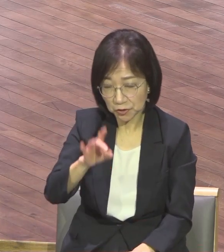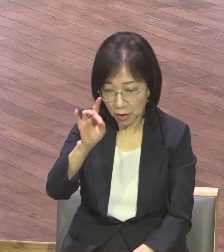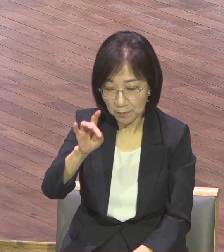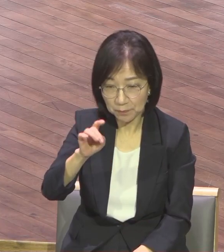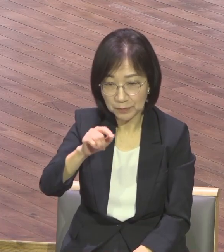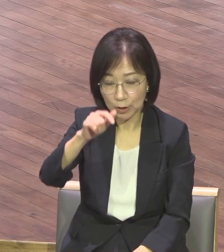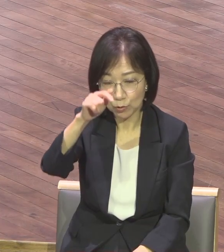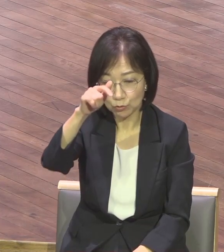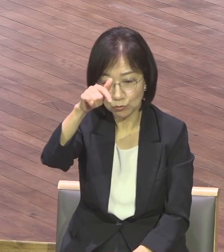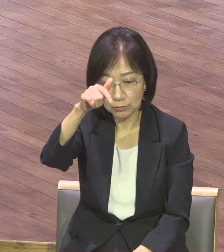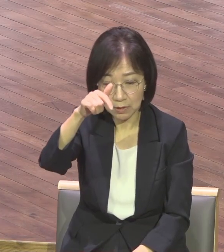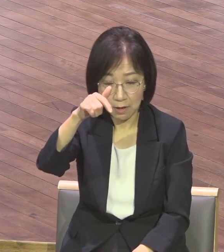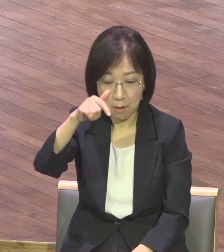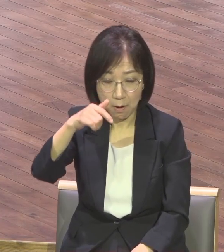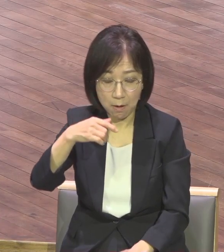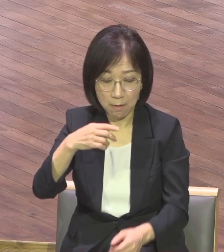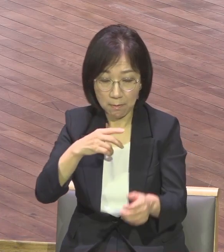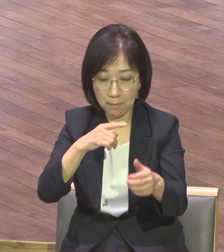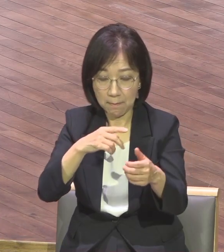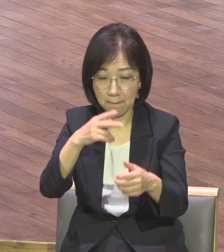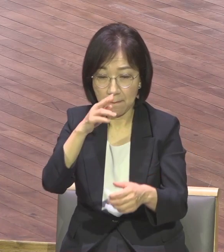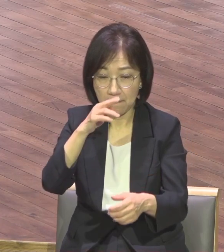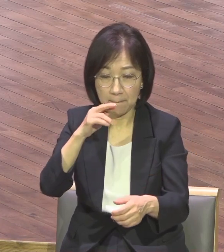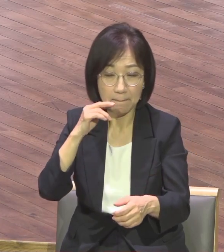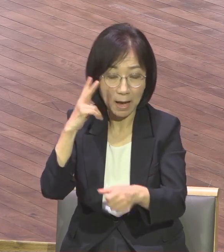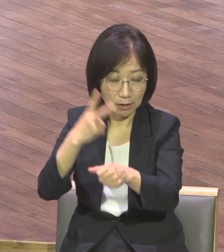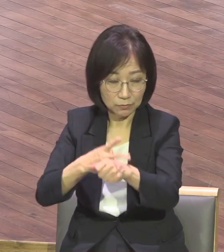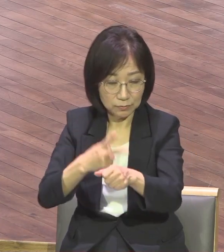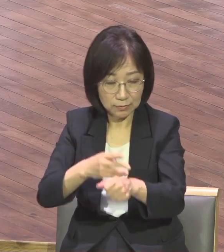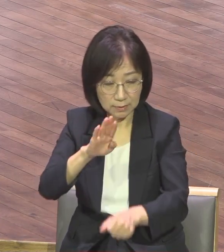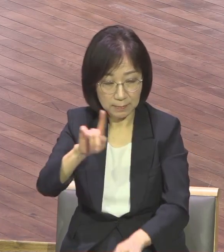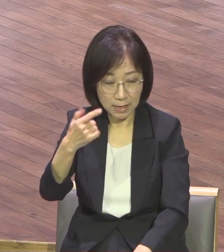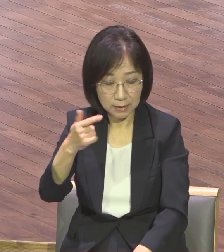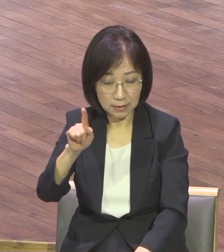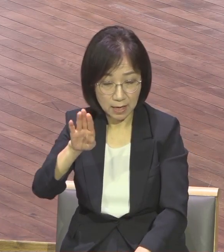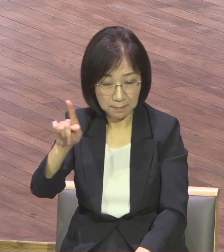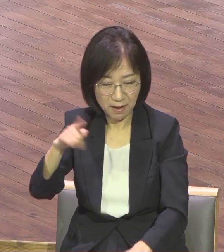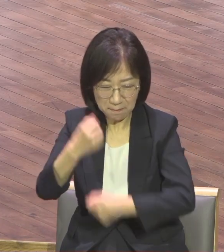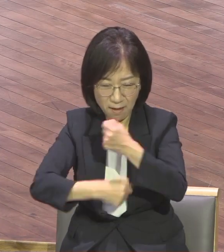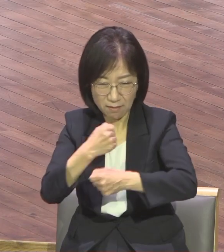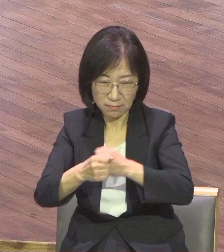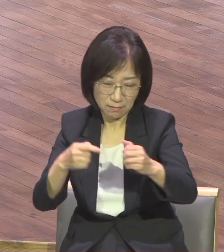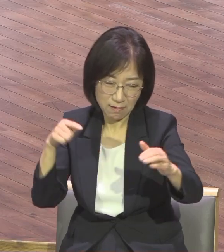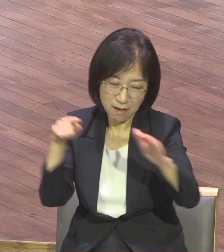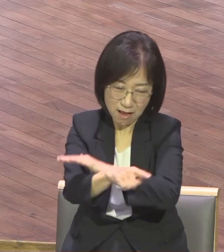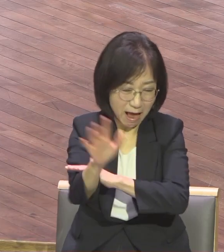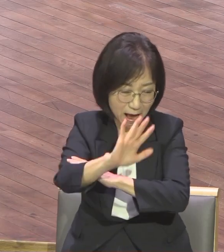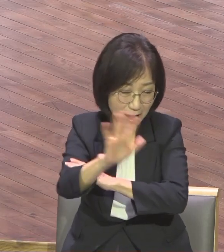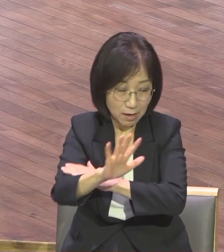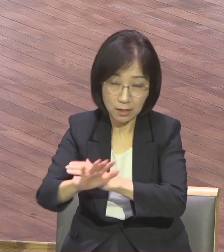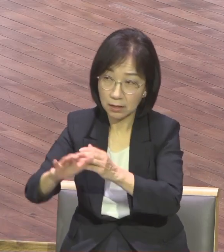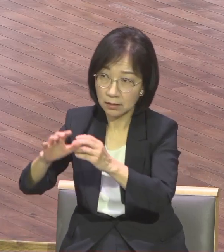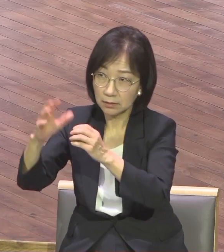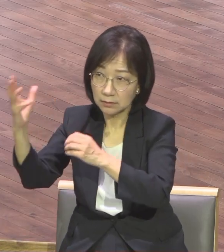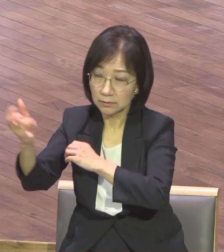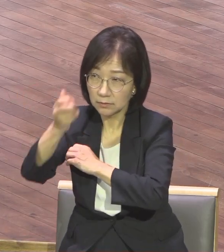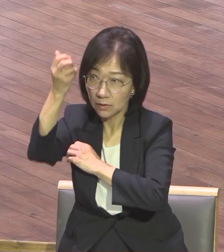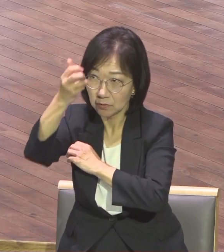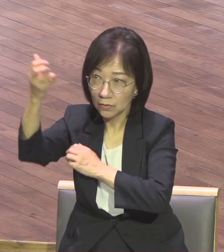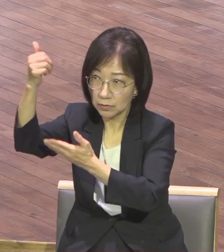바울과 바나바가 임의로 간 게 아니에요. 두 사람이 성령의 보내심을 받아. 성령의 보내심을